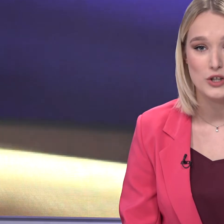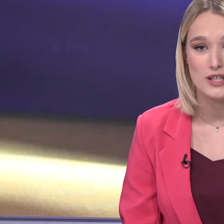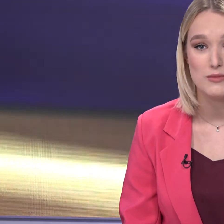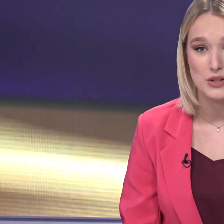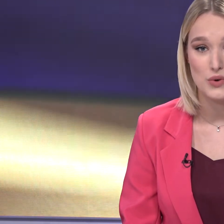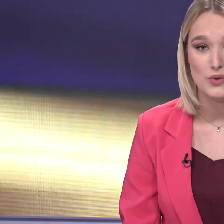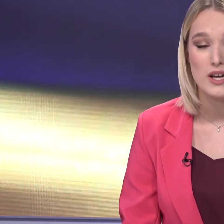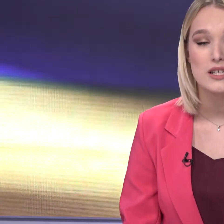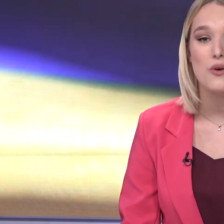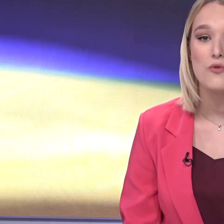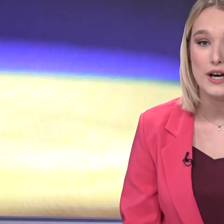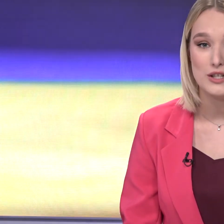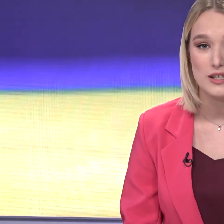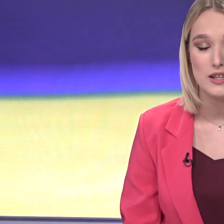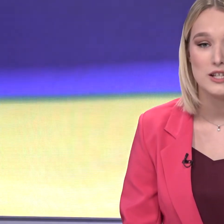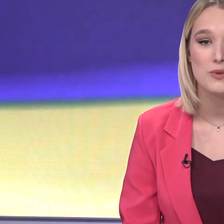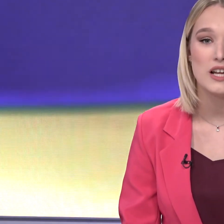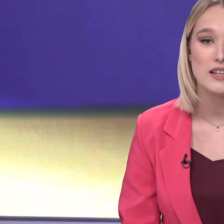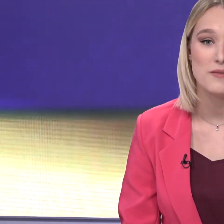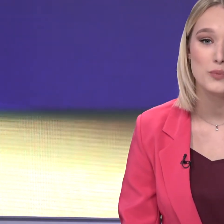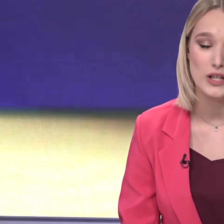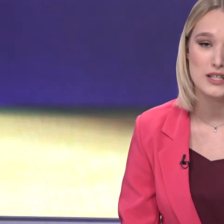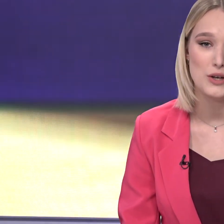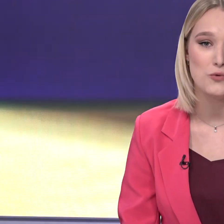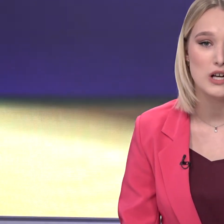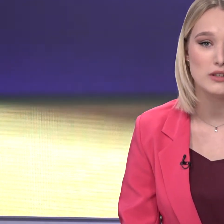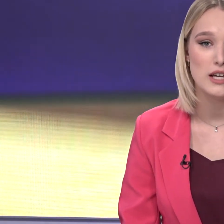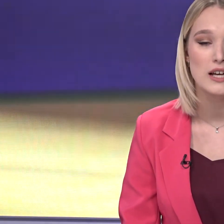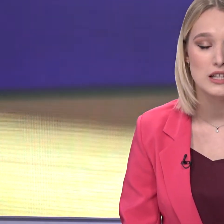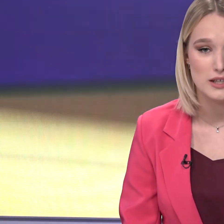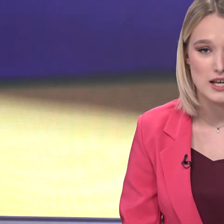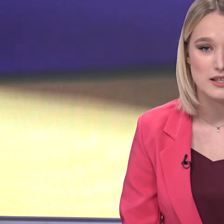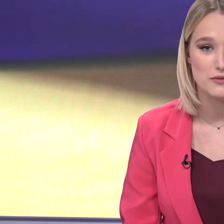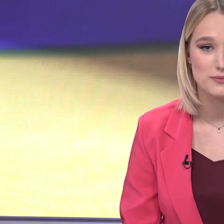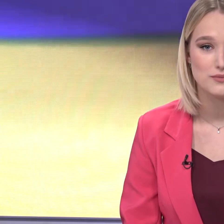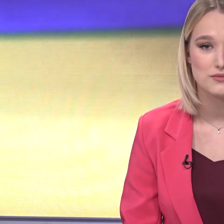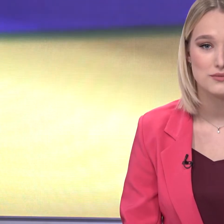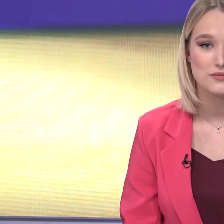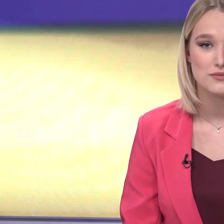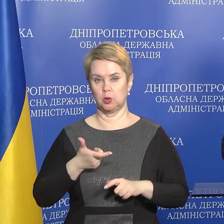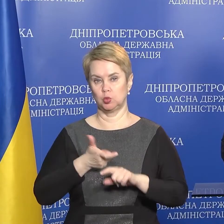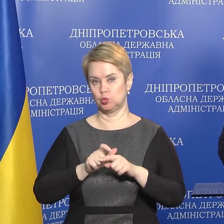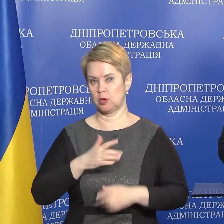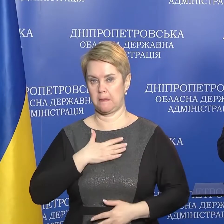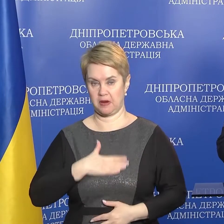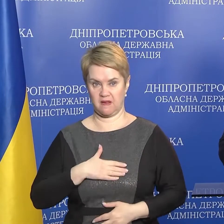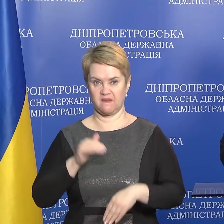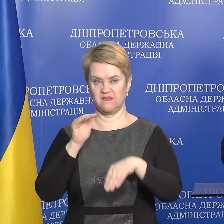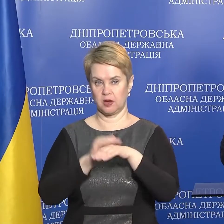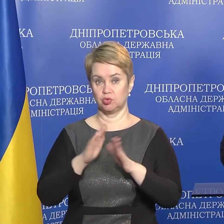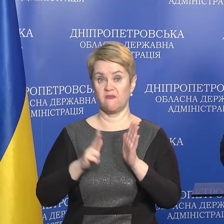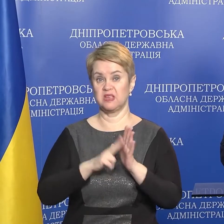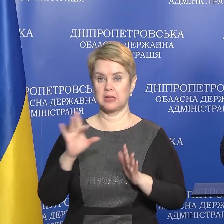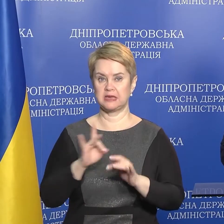подякував мешканцям регіону за уважність та сприяння поліції у виявленні диверсантів. Фактично в